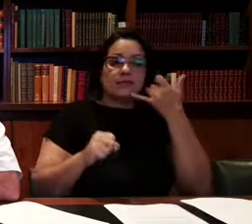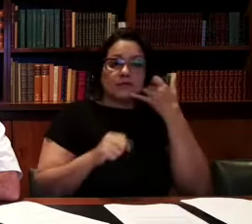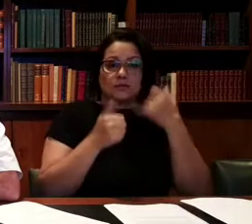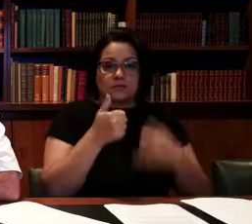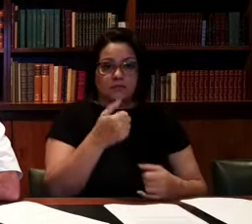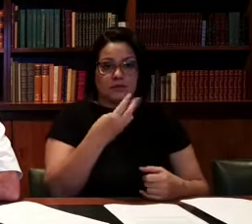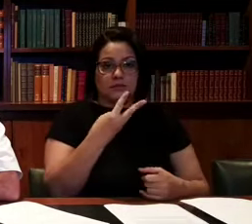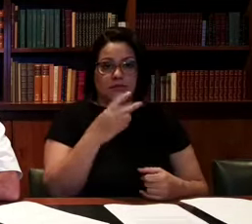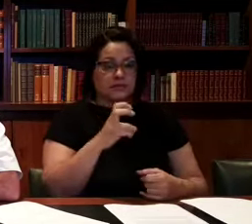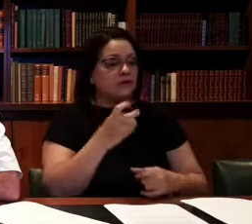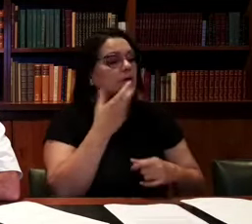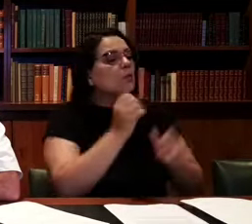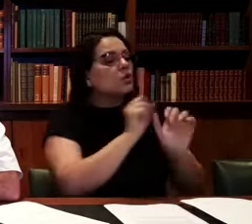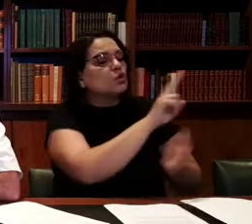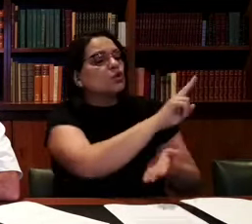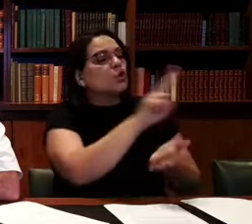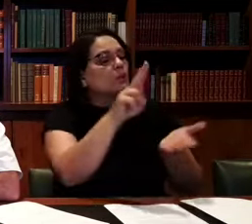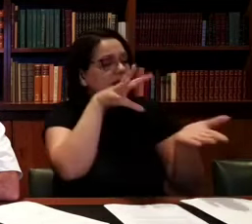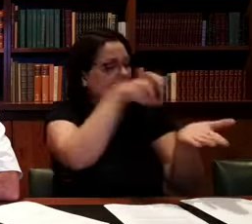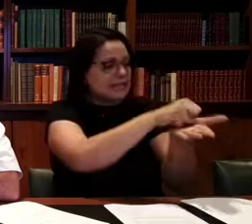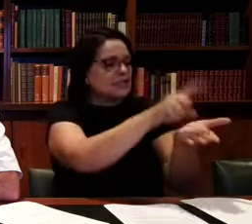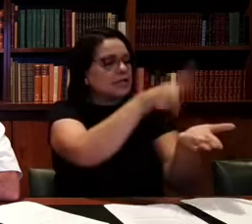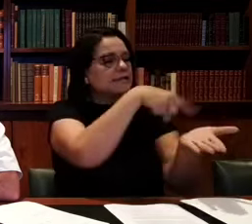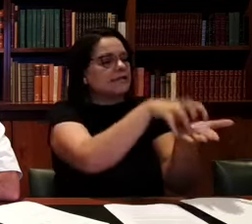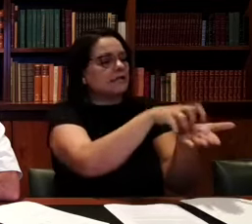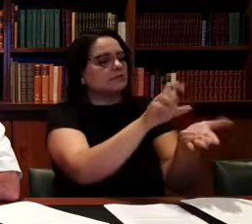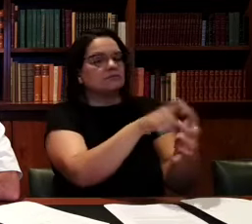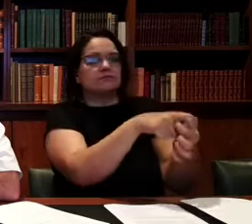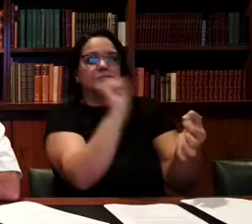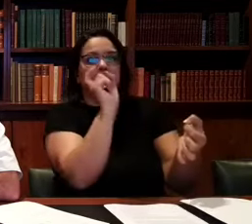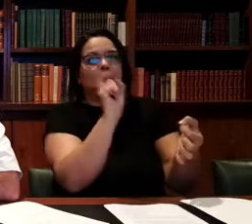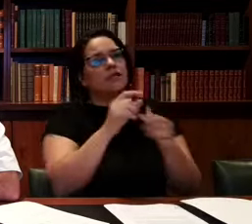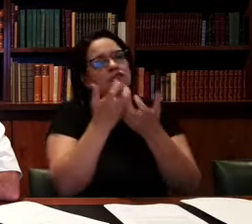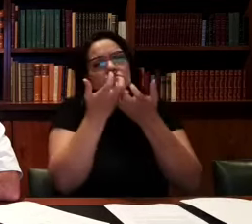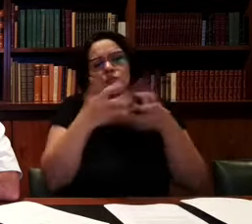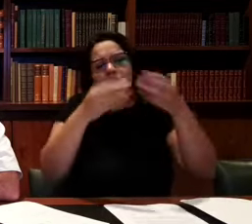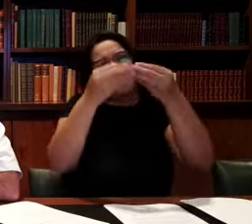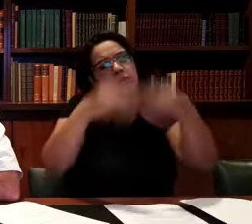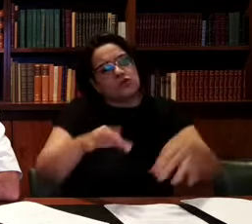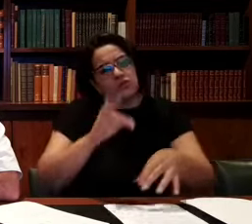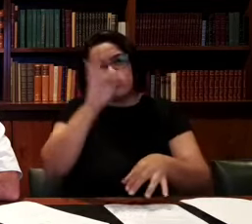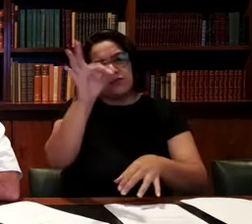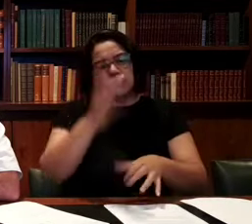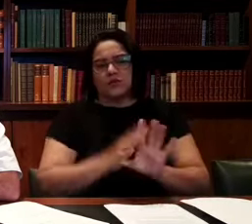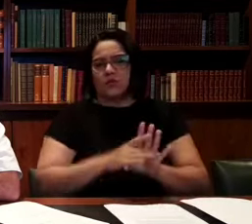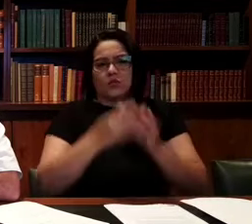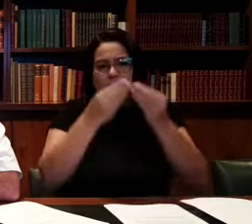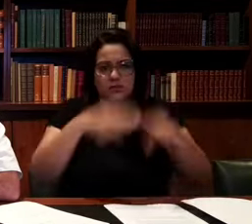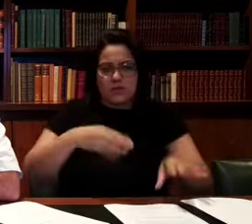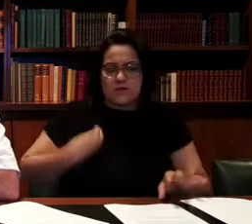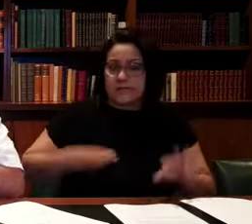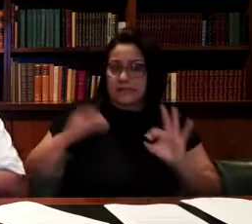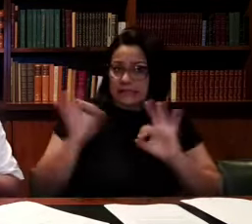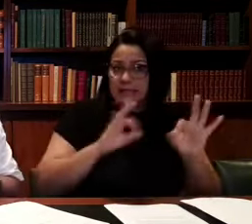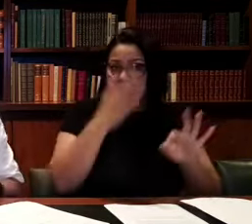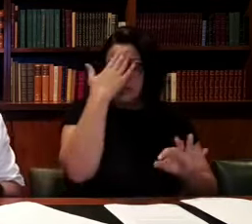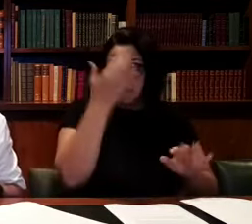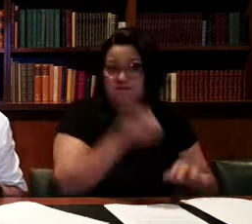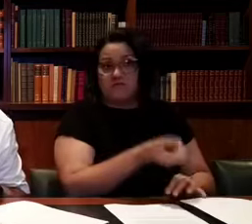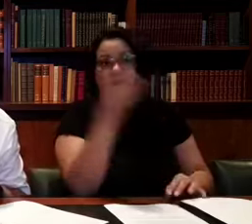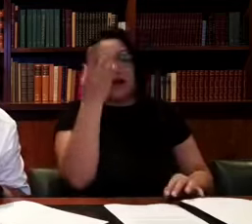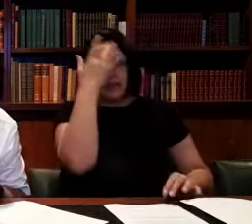peço o seu descadastramento voluntário né Nós não queremos de forma nenhuma prejudicar a vida de ninguém sabemos que